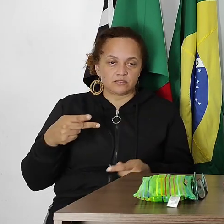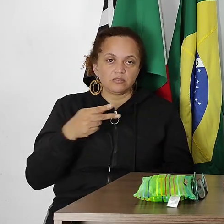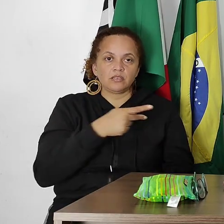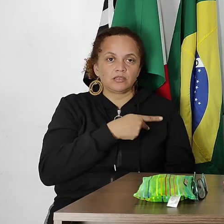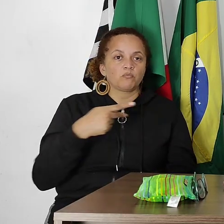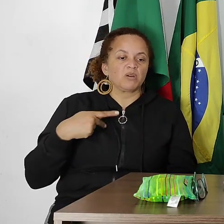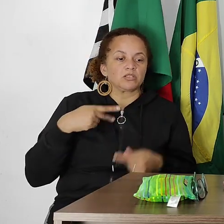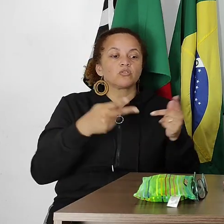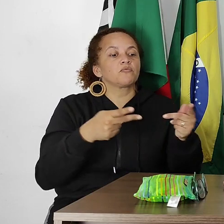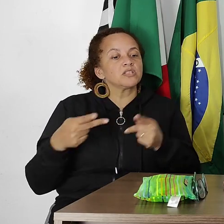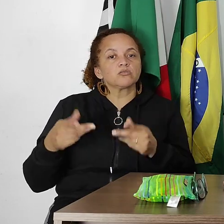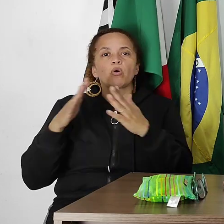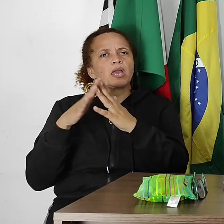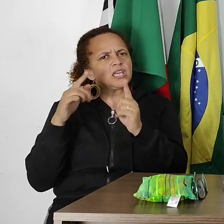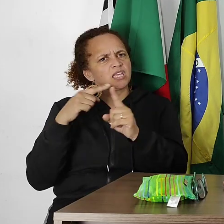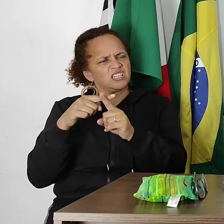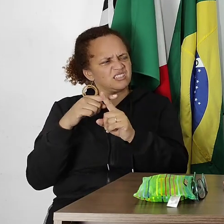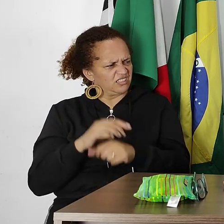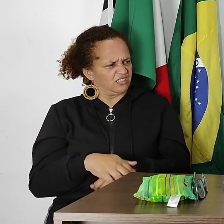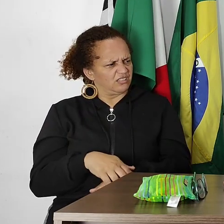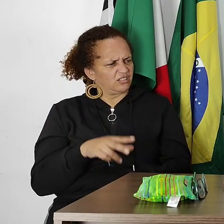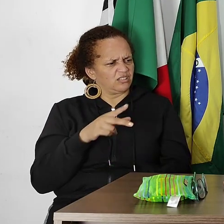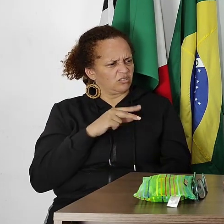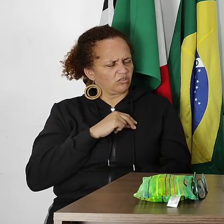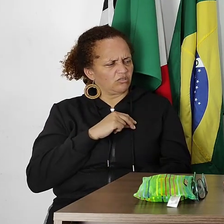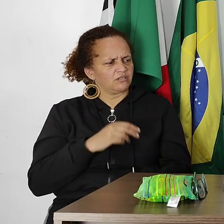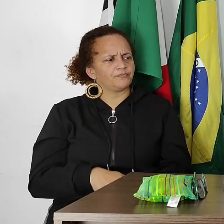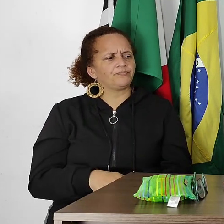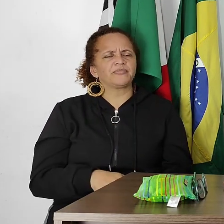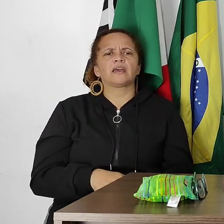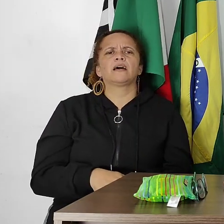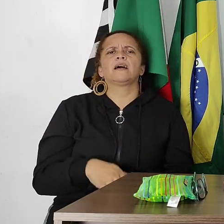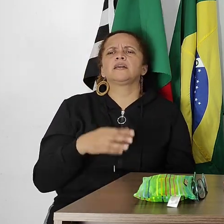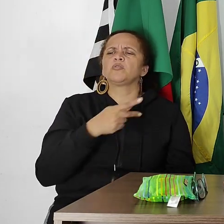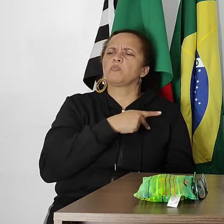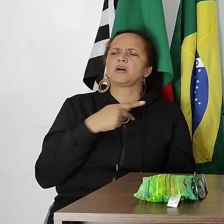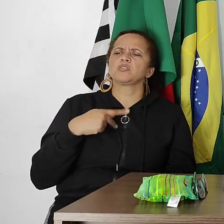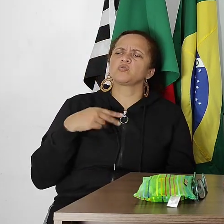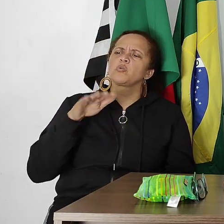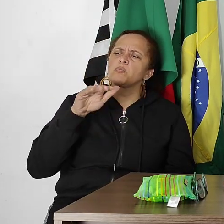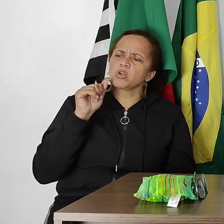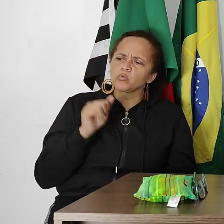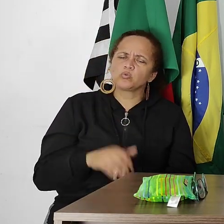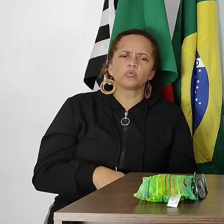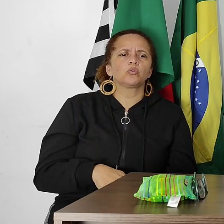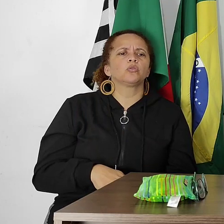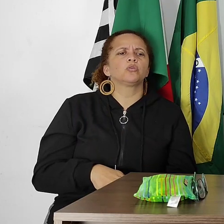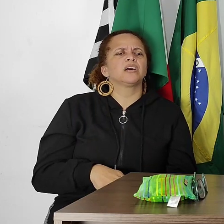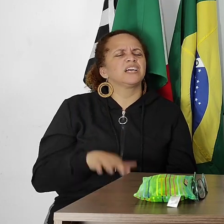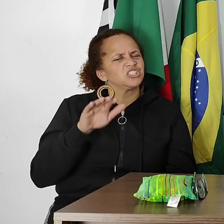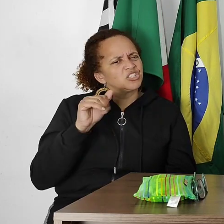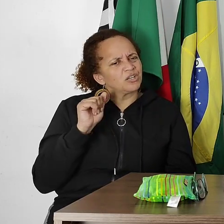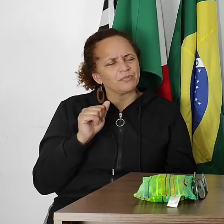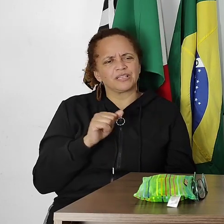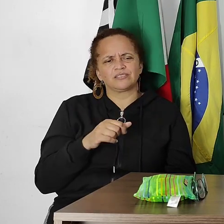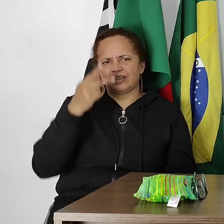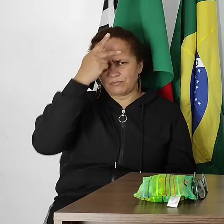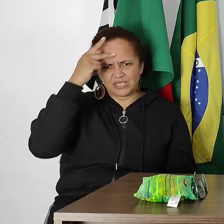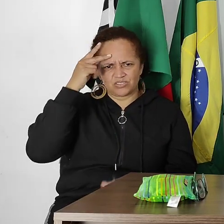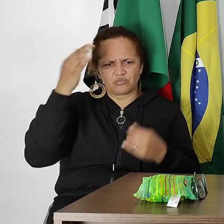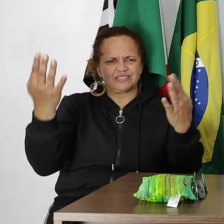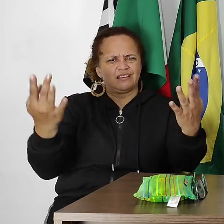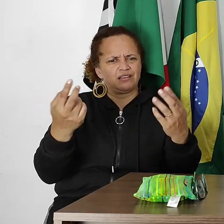apelo, né? Jesus está chamando uma pessoa assim, assim, assim. Aí ia 1, 2, 3, né? E o